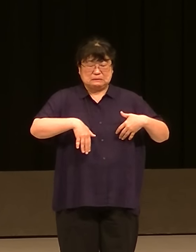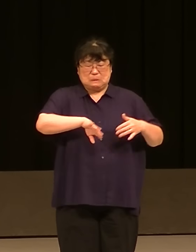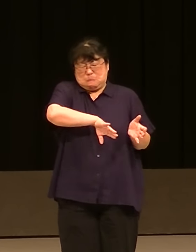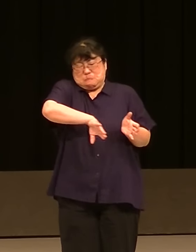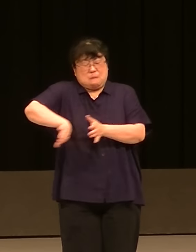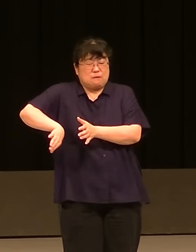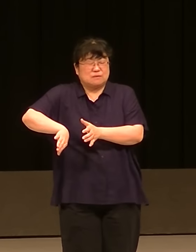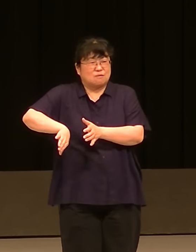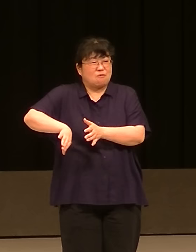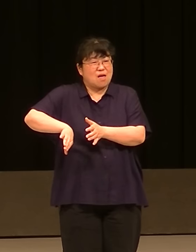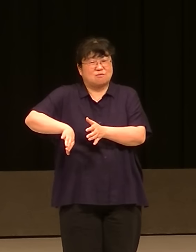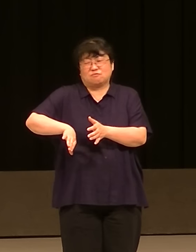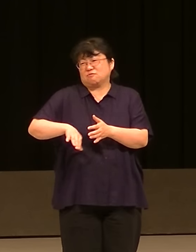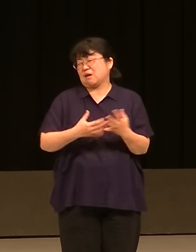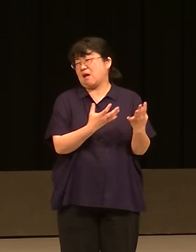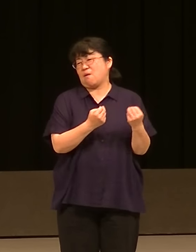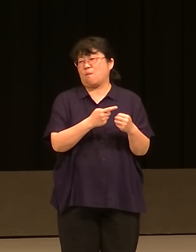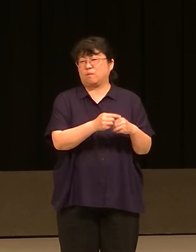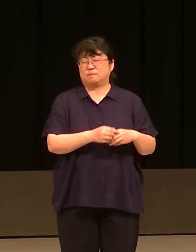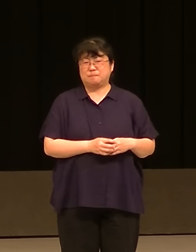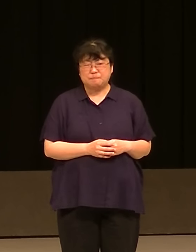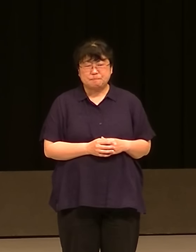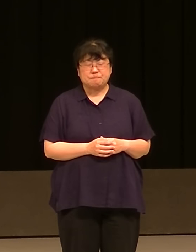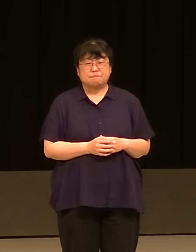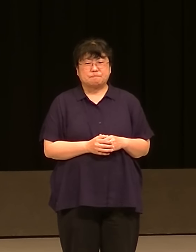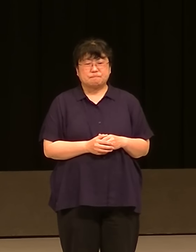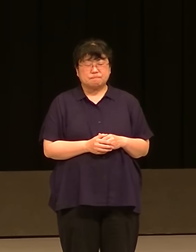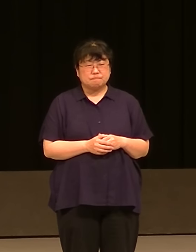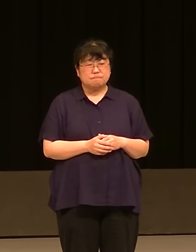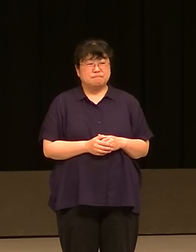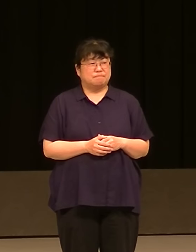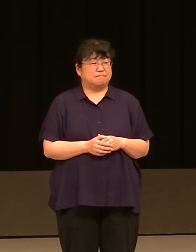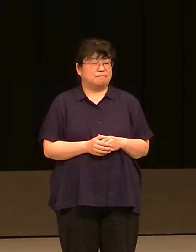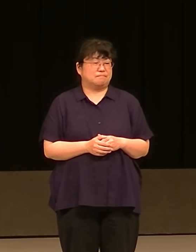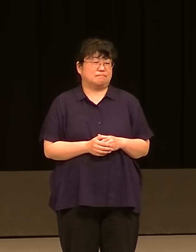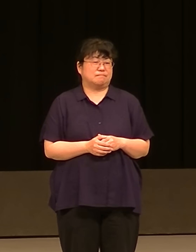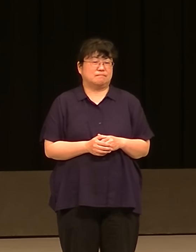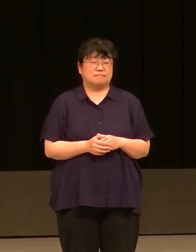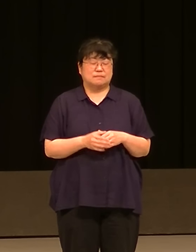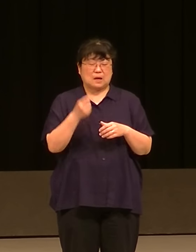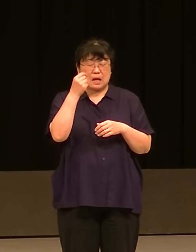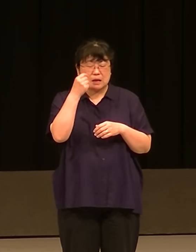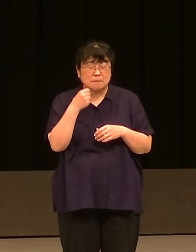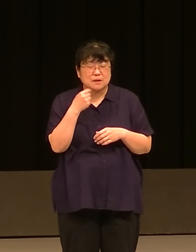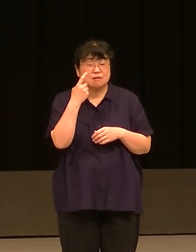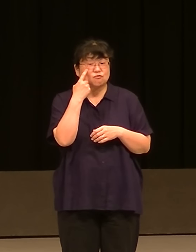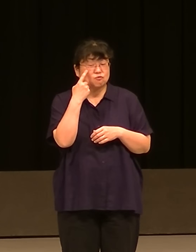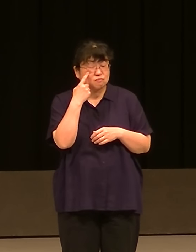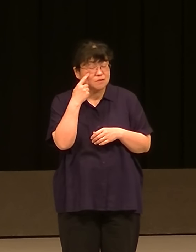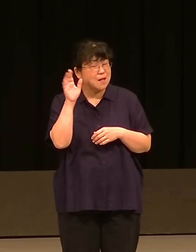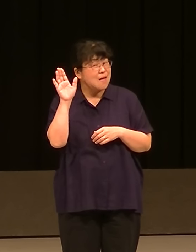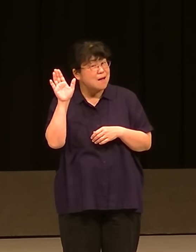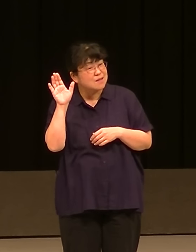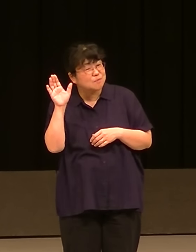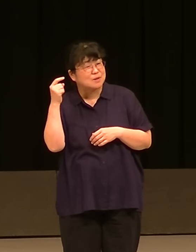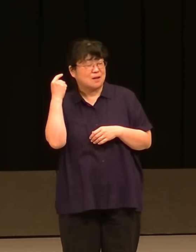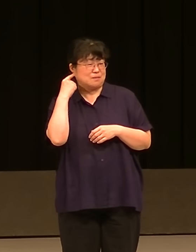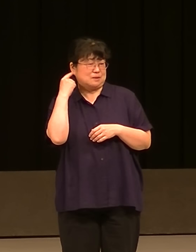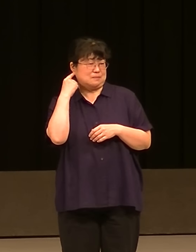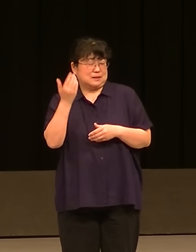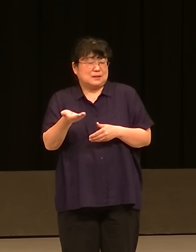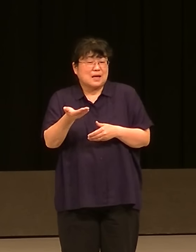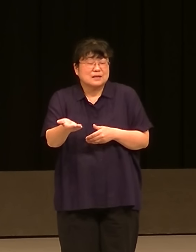じだというふうに今、思います。というわけで、涙する目、傾ける耳、差